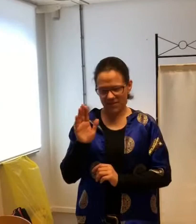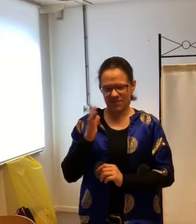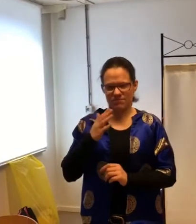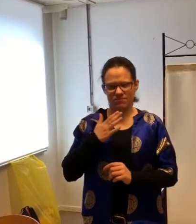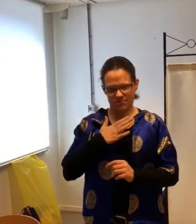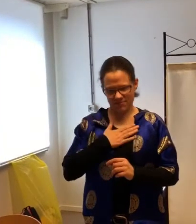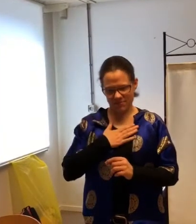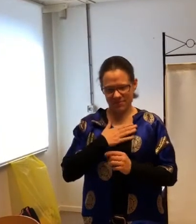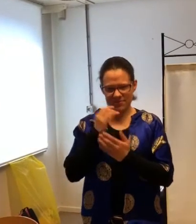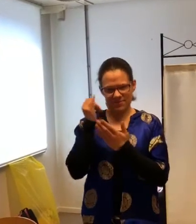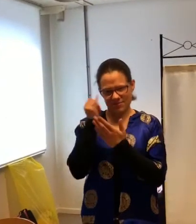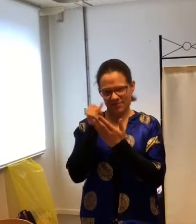Hallo,